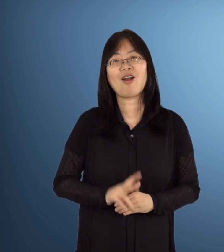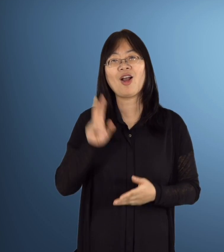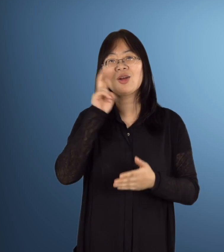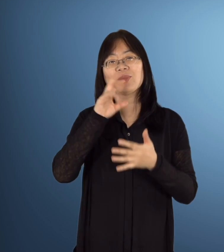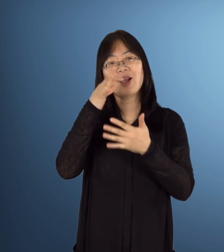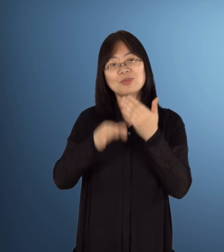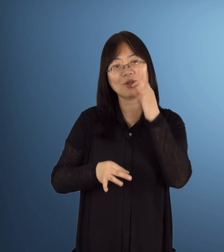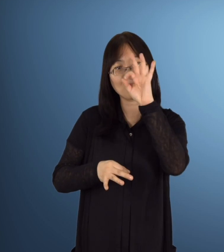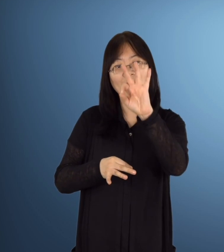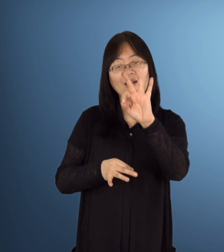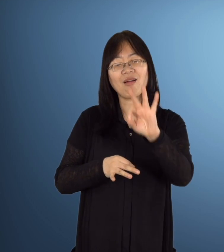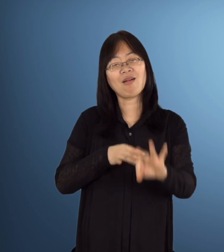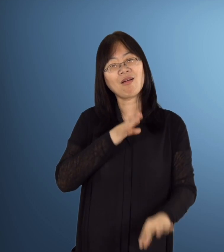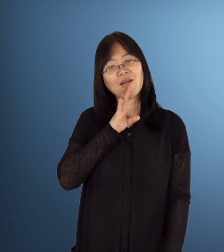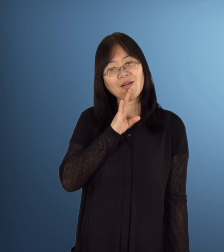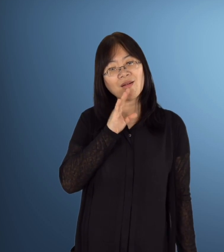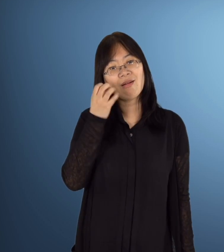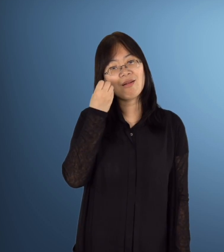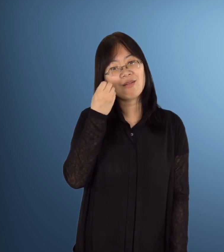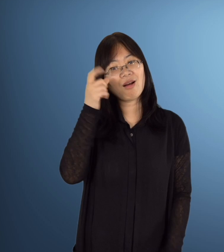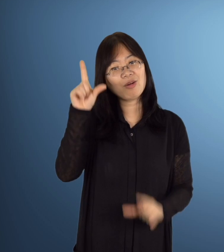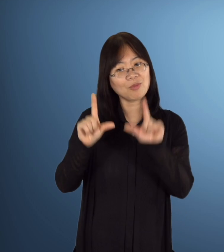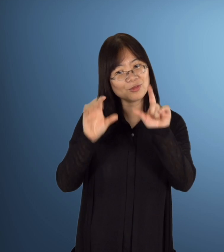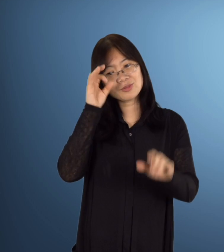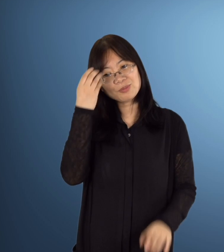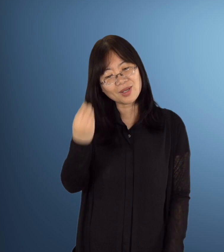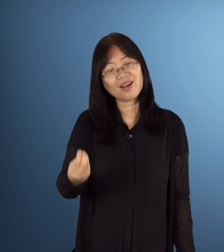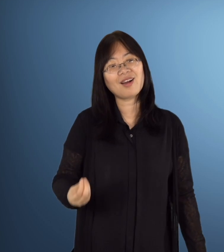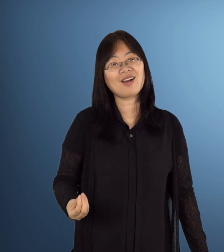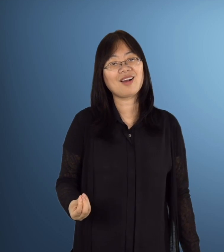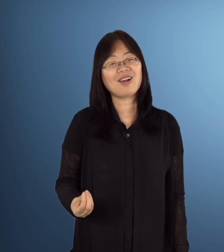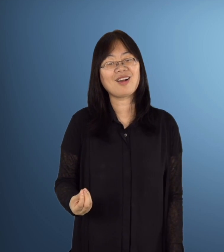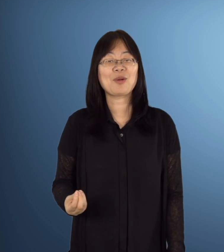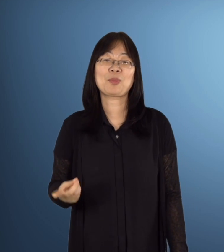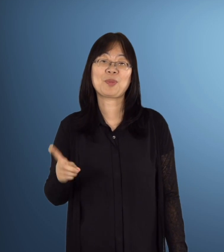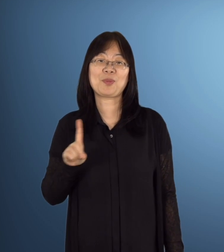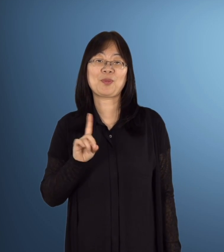프로를 보다가 참 희한한 장면을 봤어요.